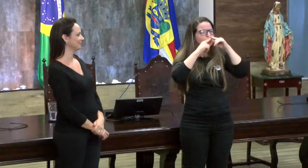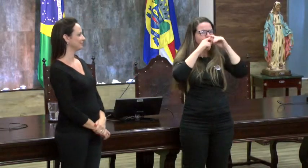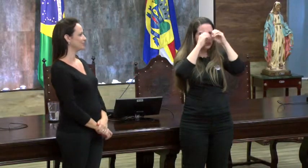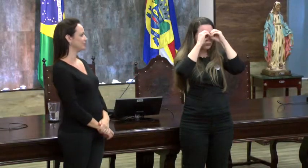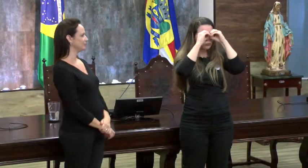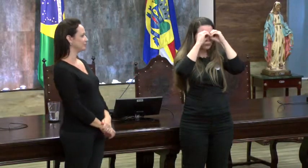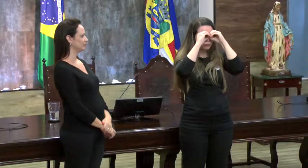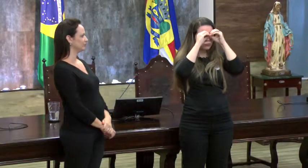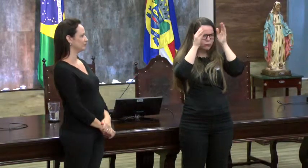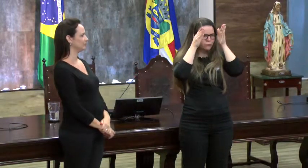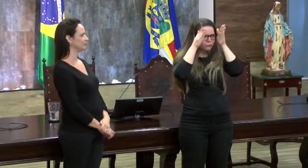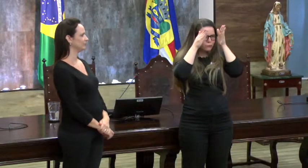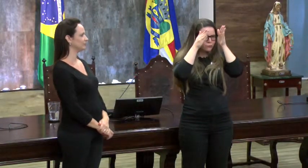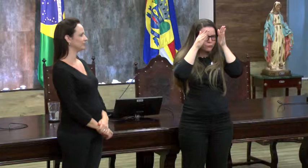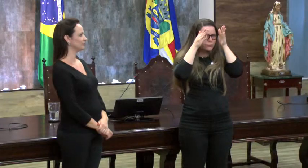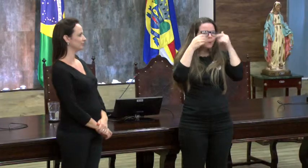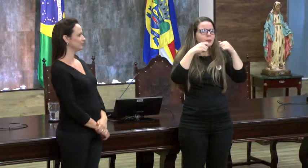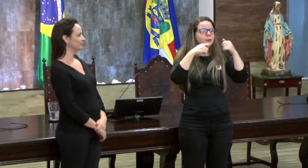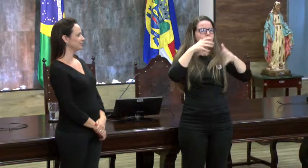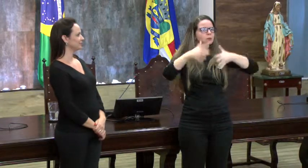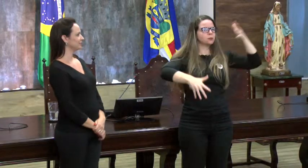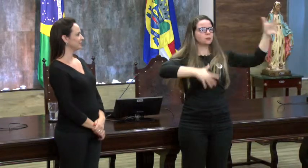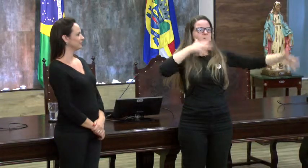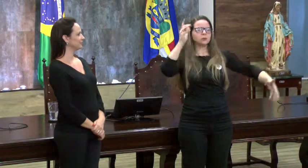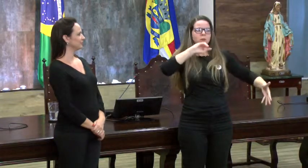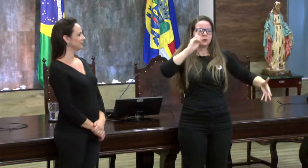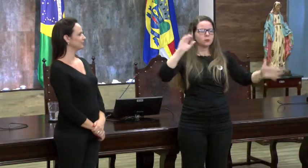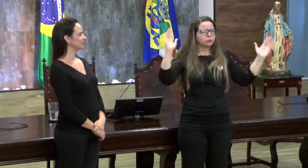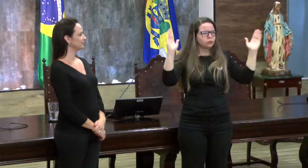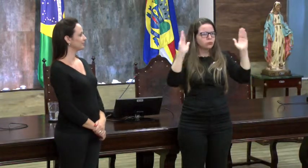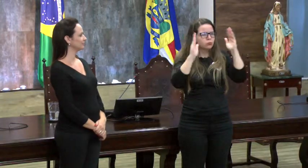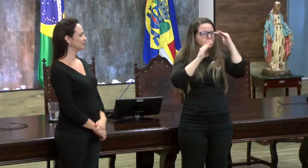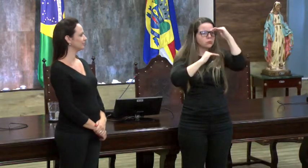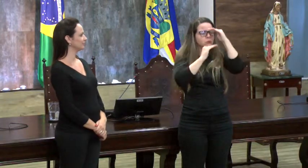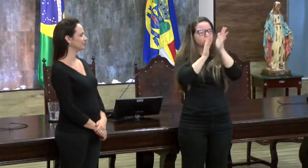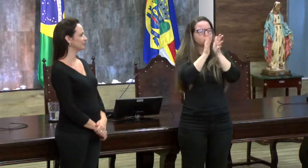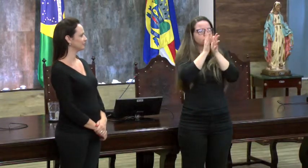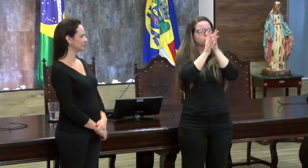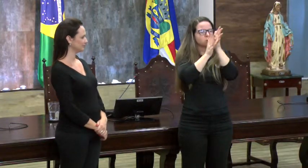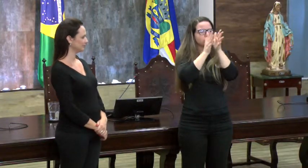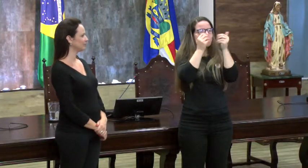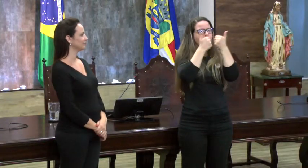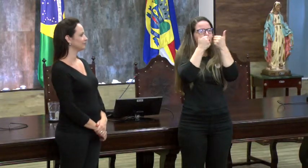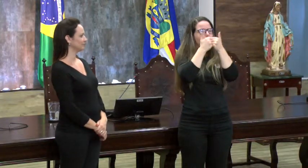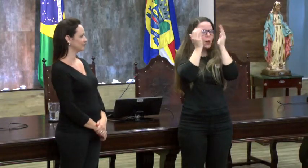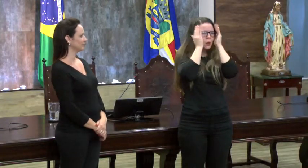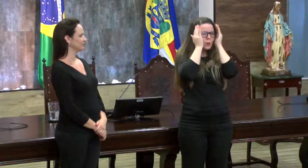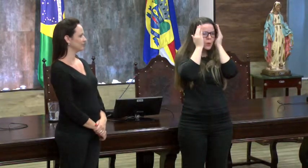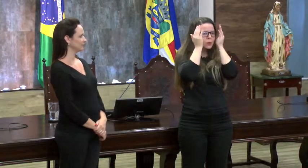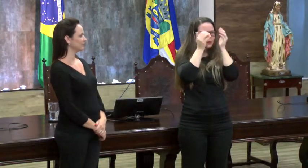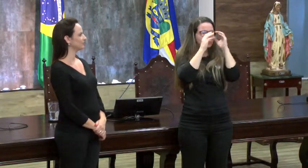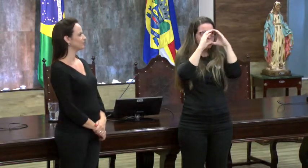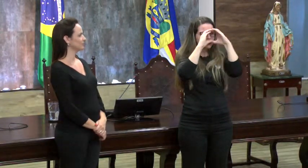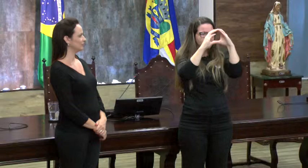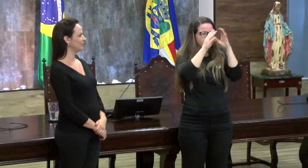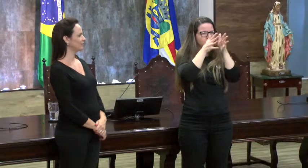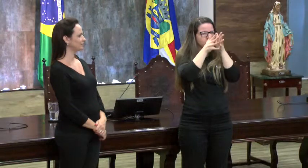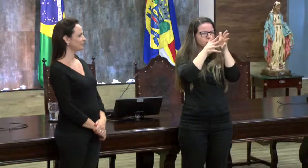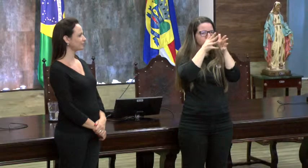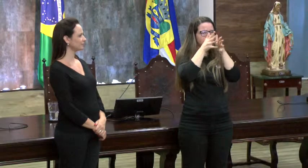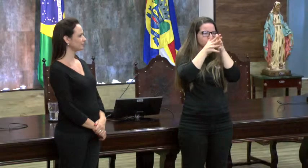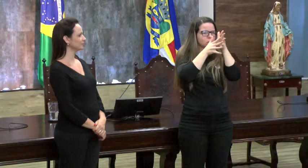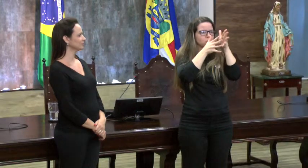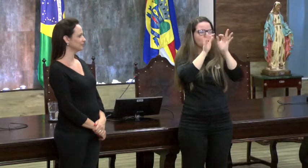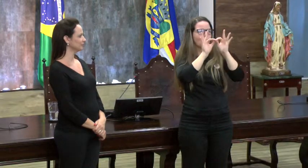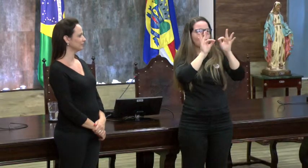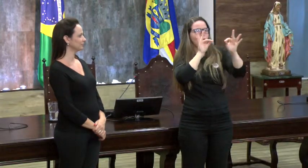compreender a Libras. Ou a Libras em campo reduzido, que por conta de uma perda na visão periférica, como,